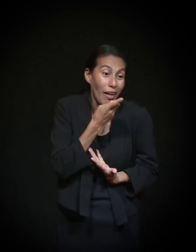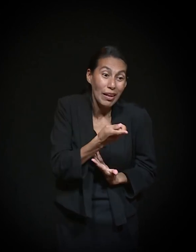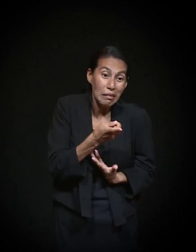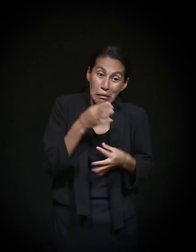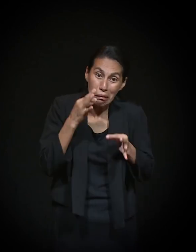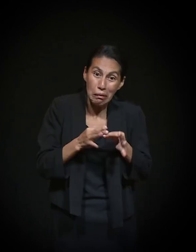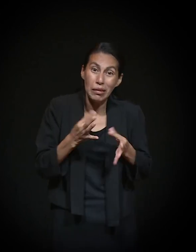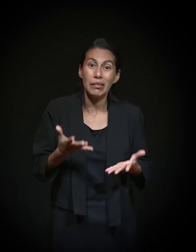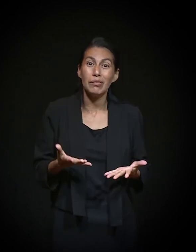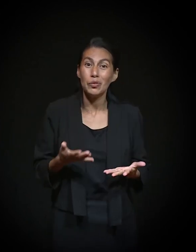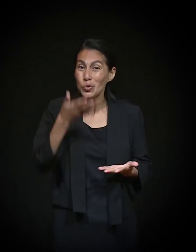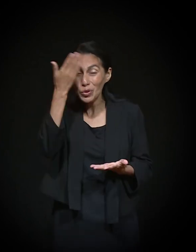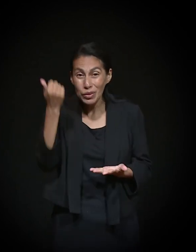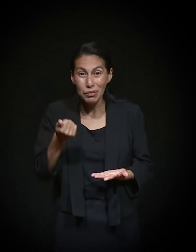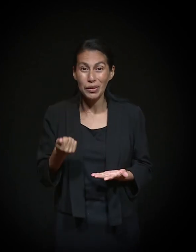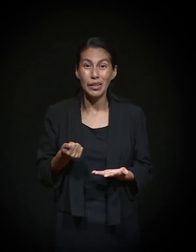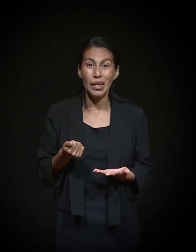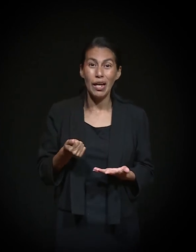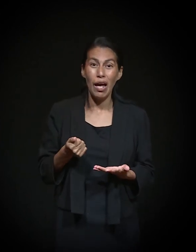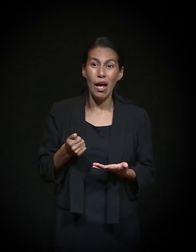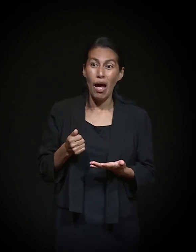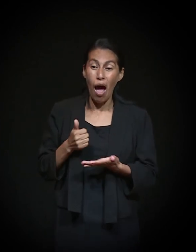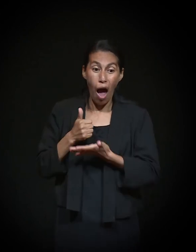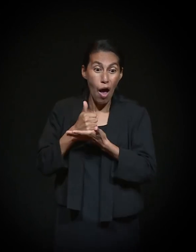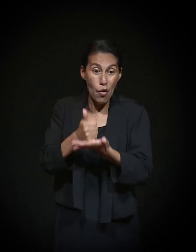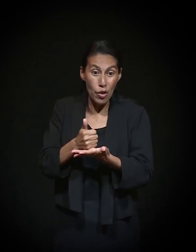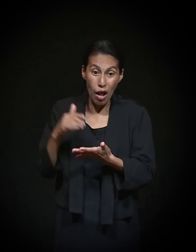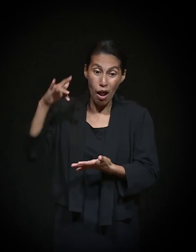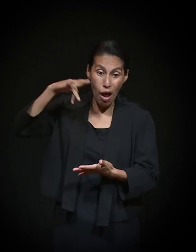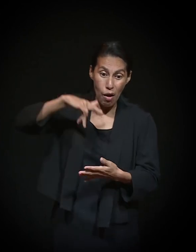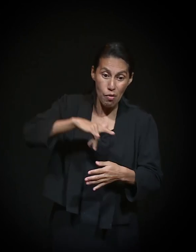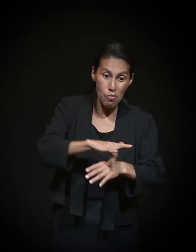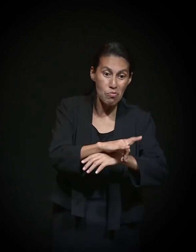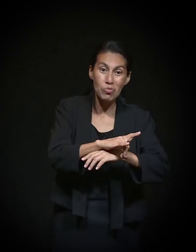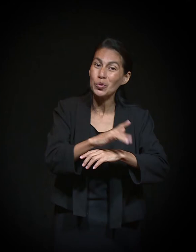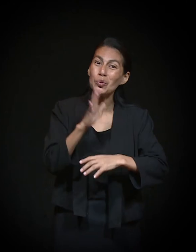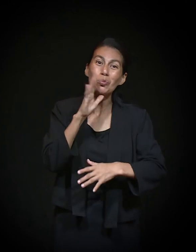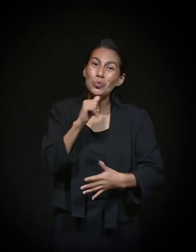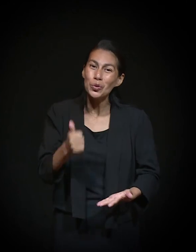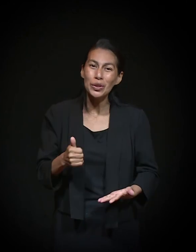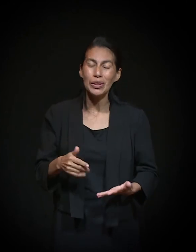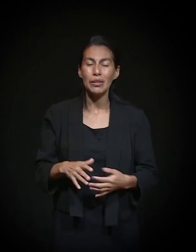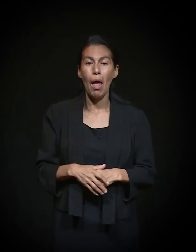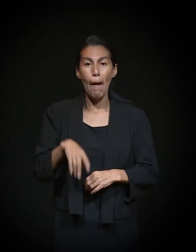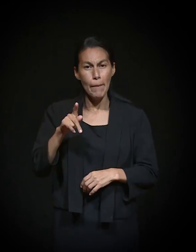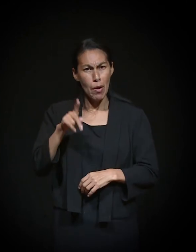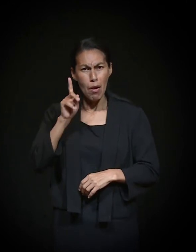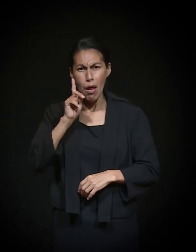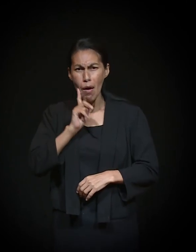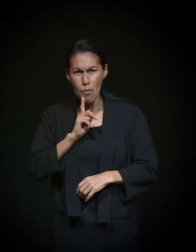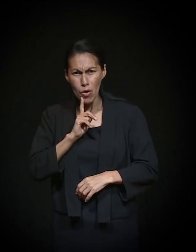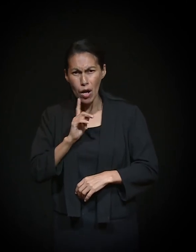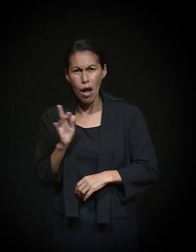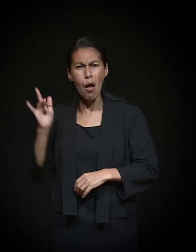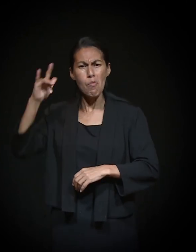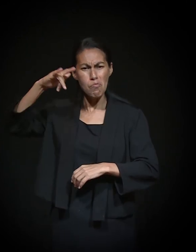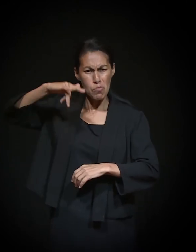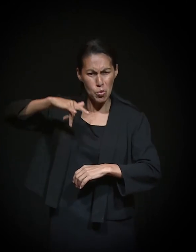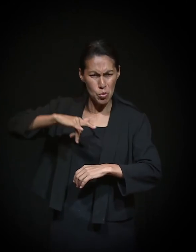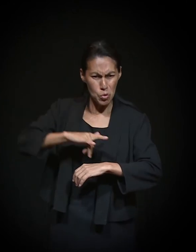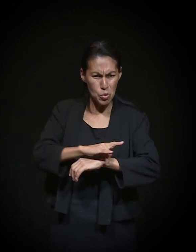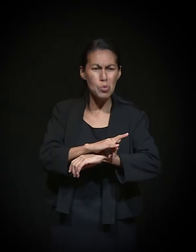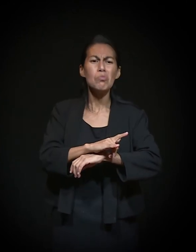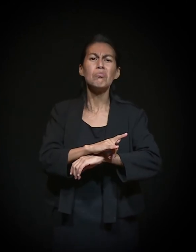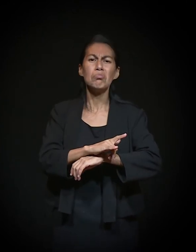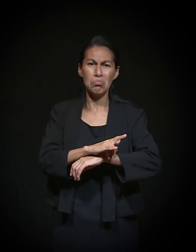bajar, porque ella no sabía. La historia de mi madre, que como sea, bajó